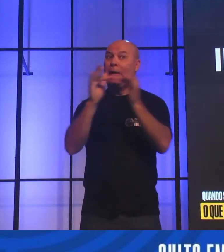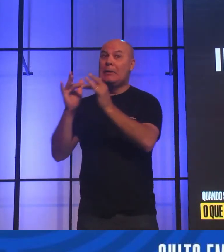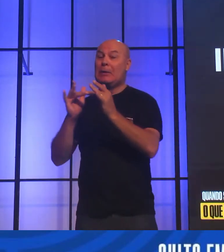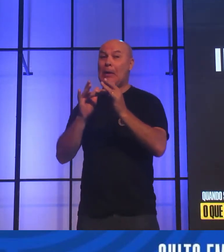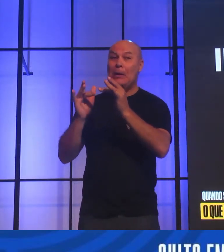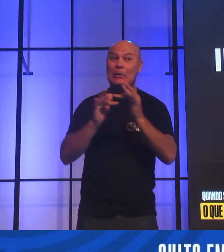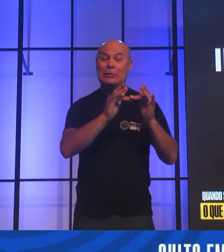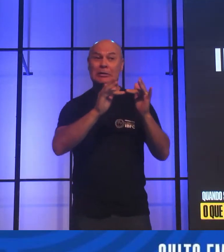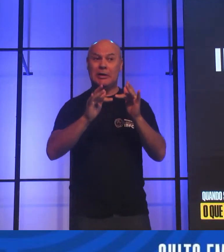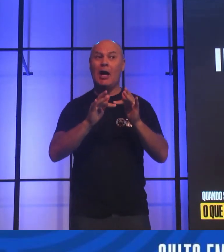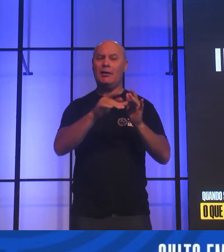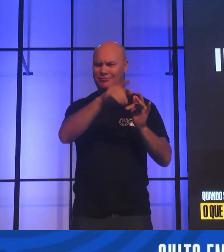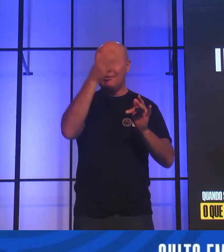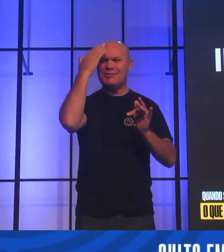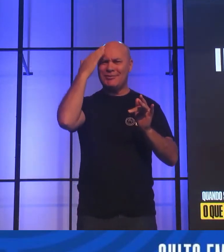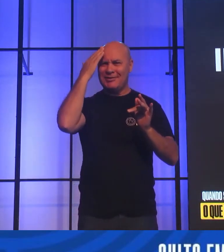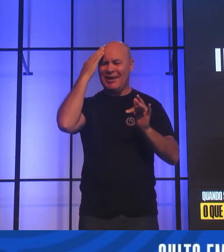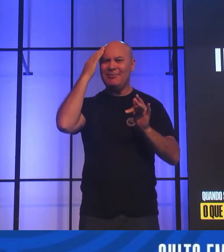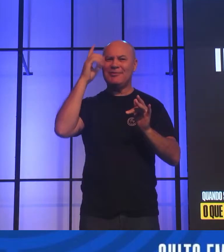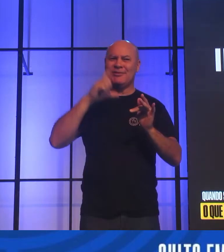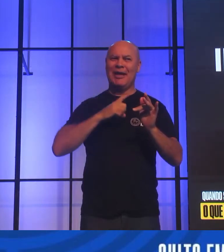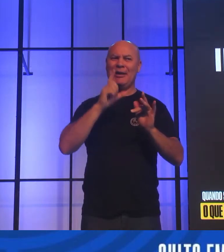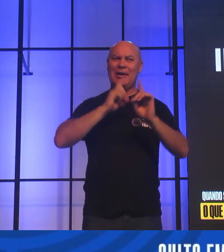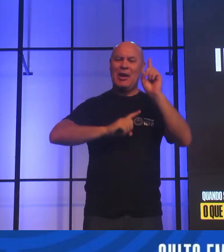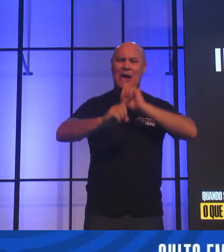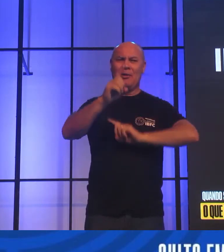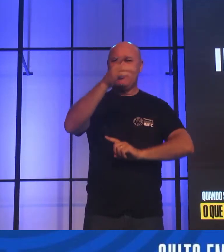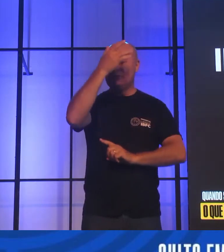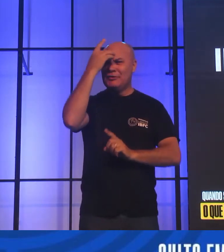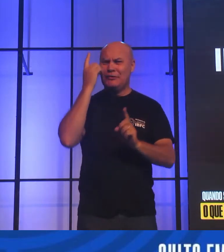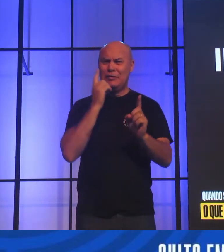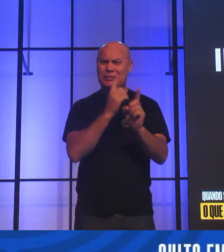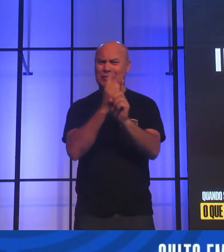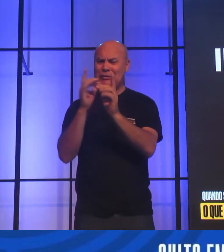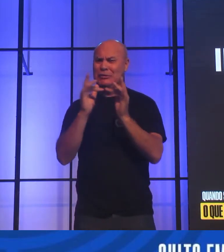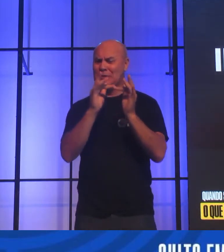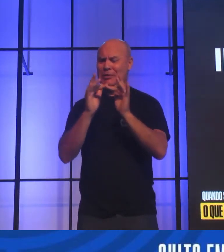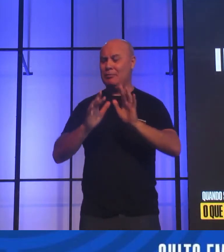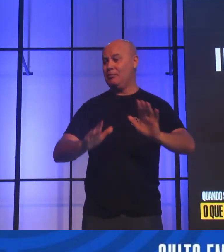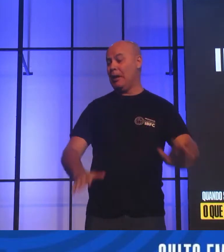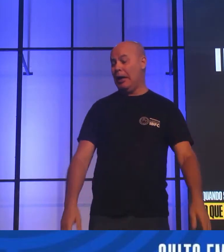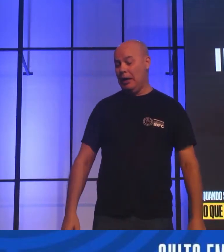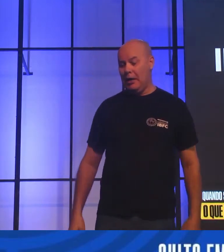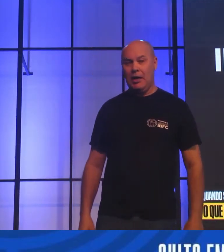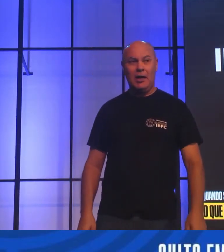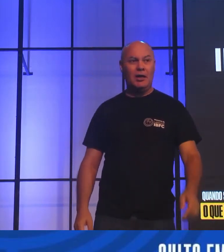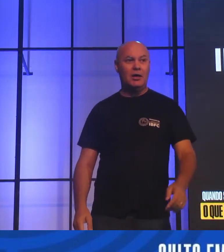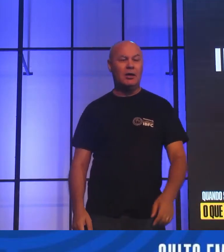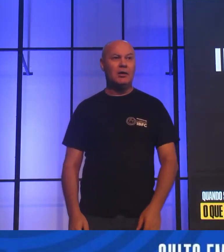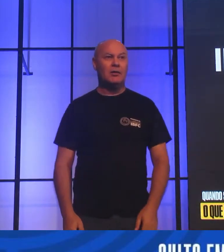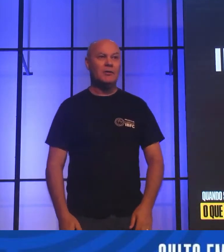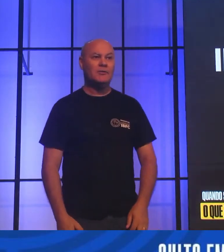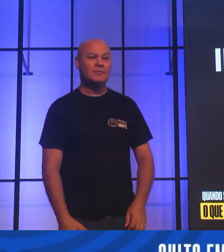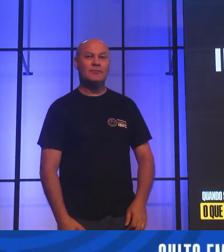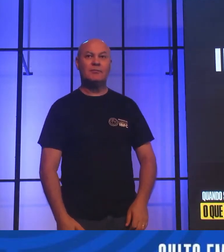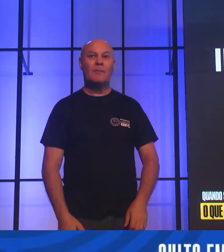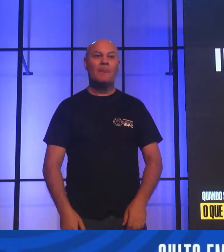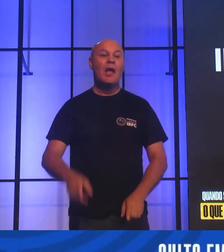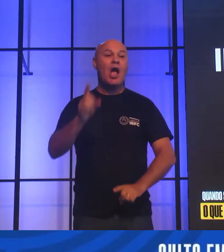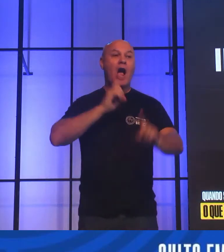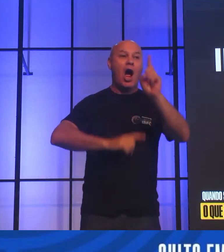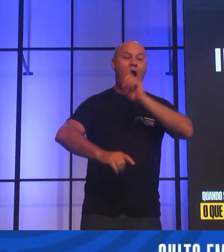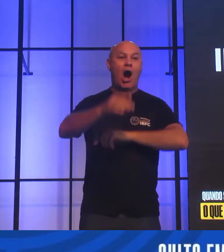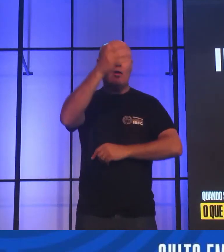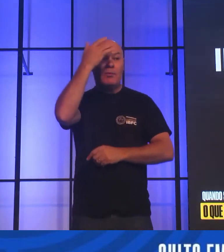E se você tem traços assim de se identificar com pessoas, tem coisas que às vezes a pessoa nem fez nada, mas o jeito dela se vestir, o jeito dela